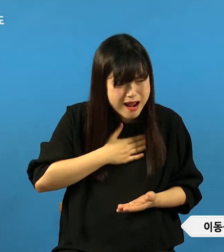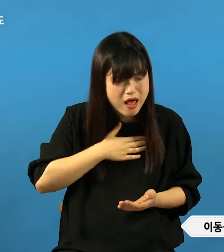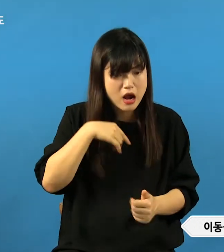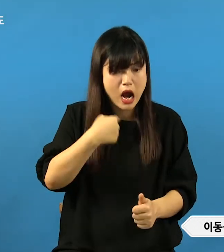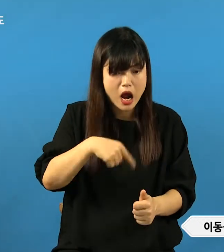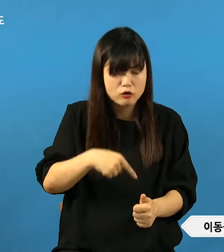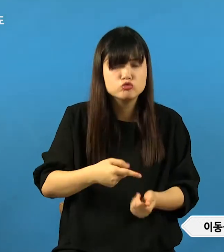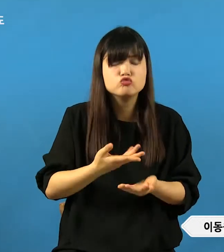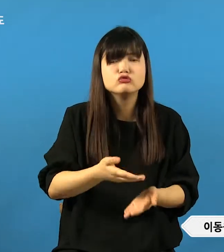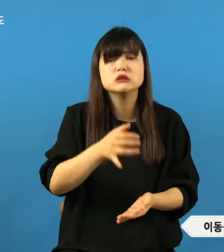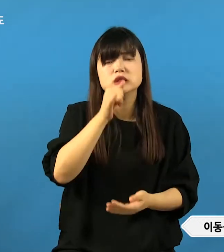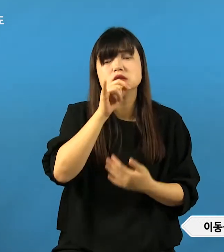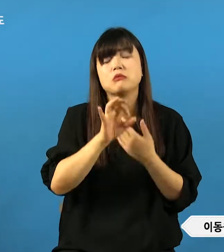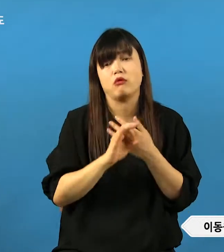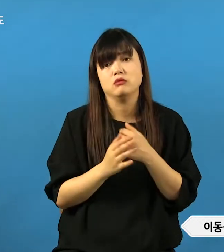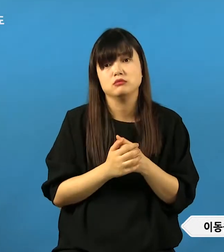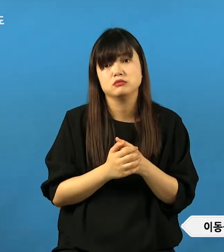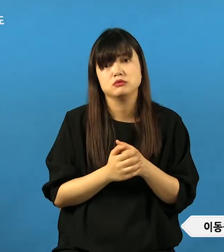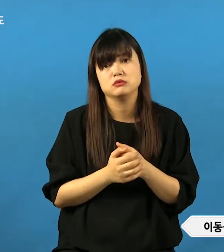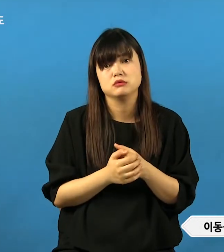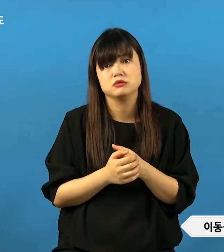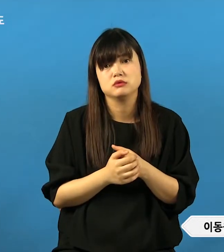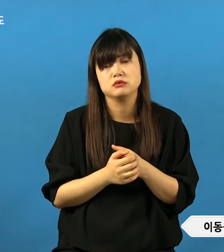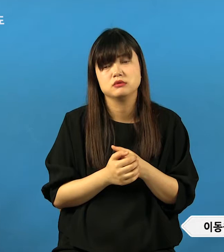이렇게 가르쳤더라면